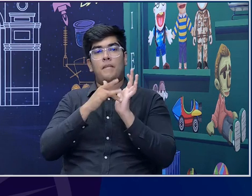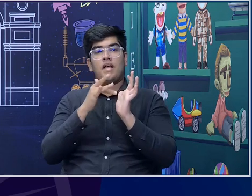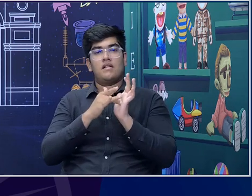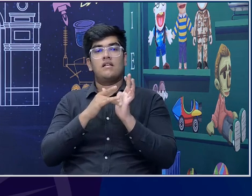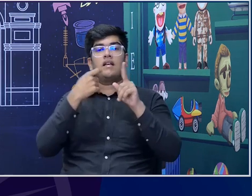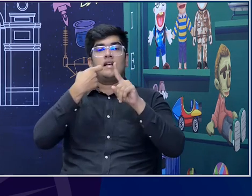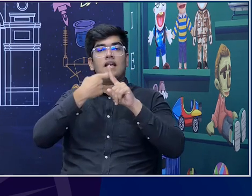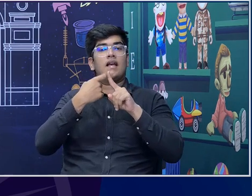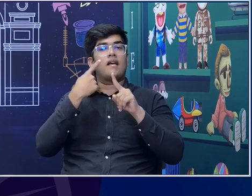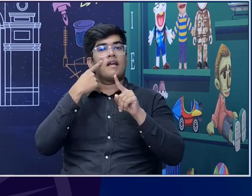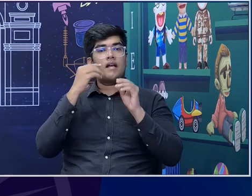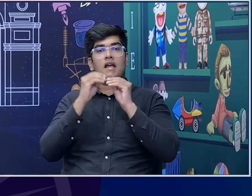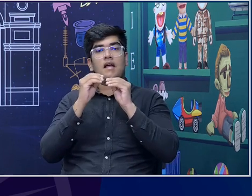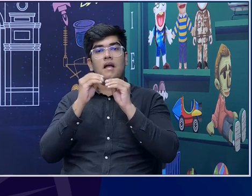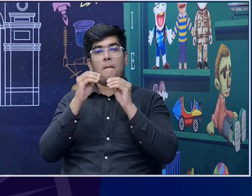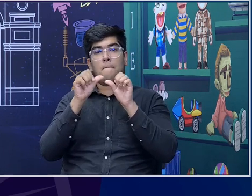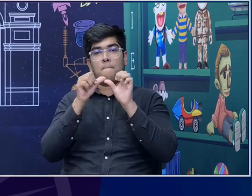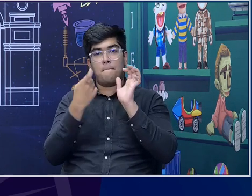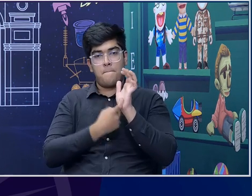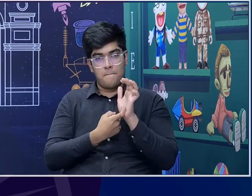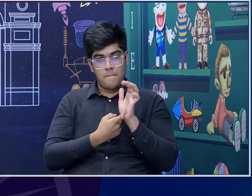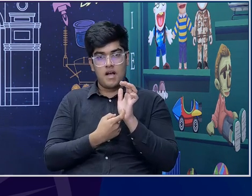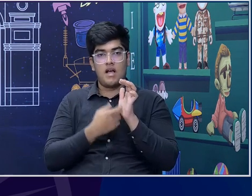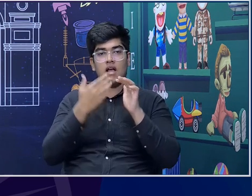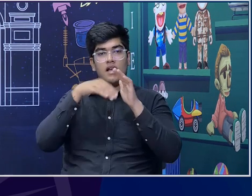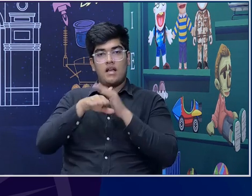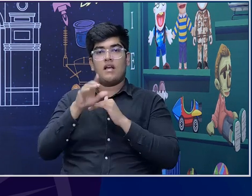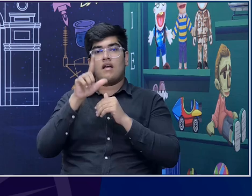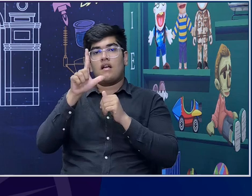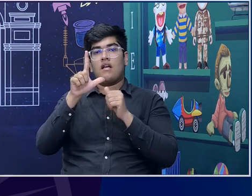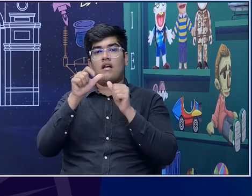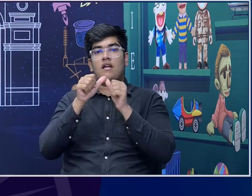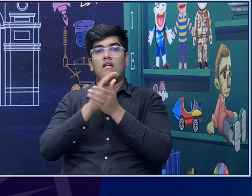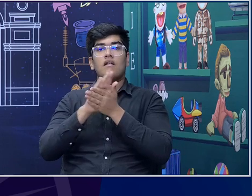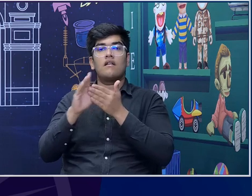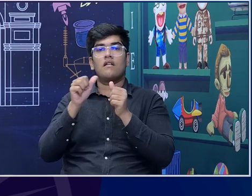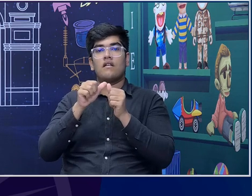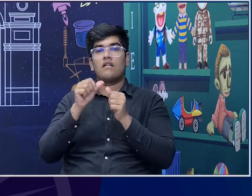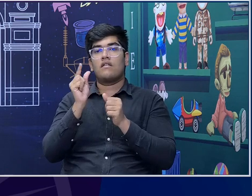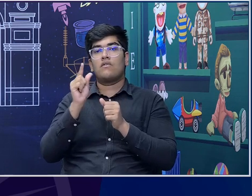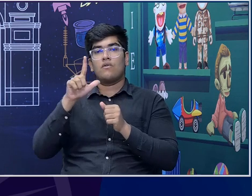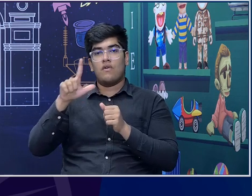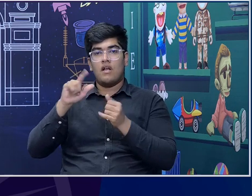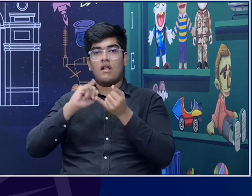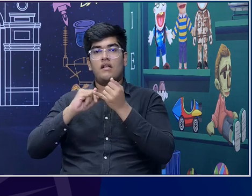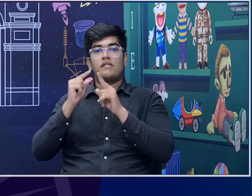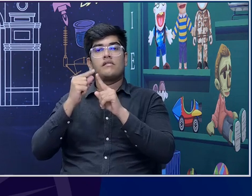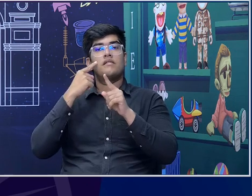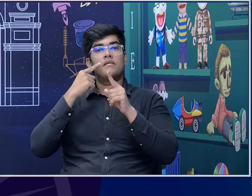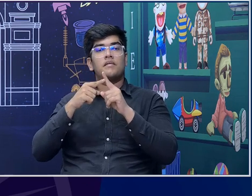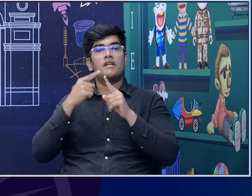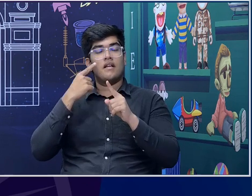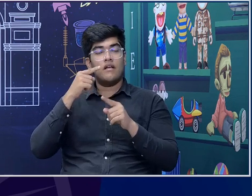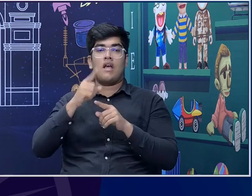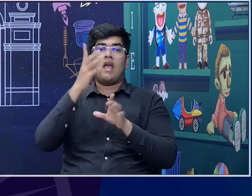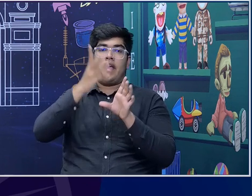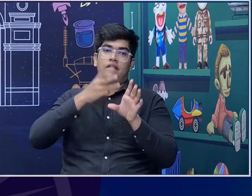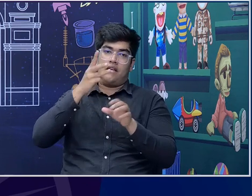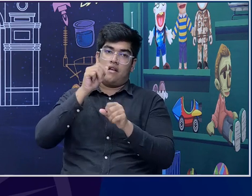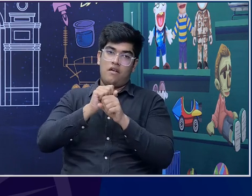साल उन्होंने काम करा उसके